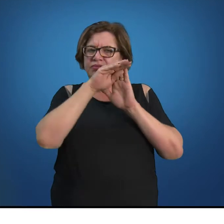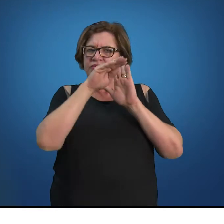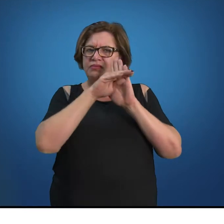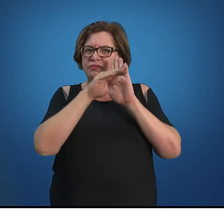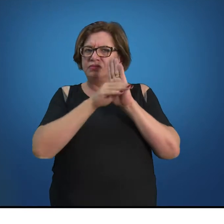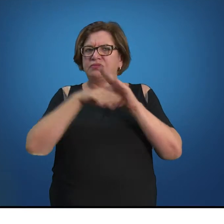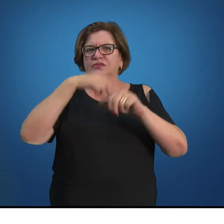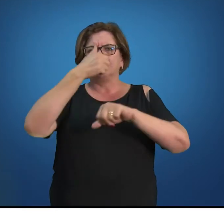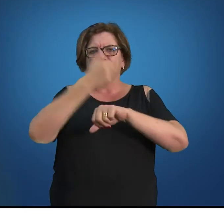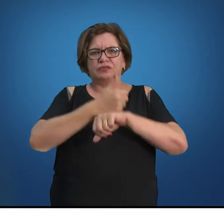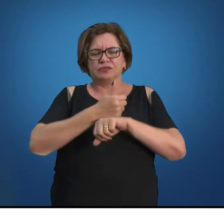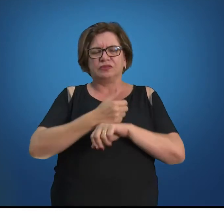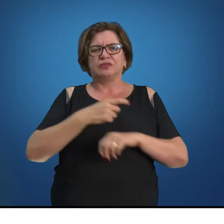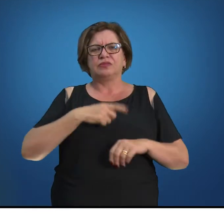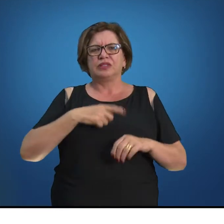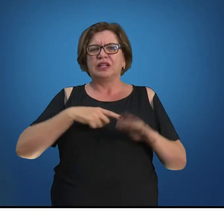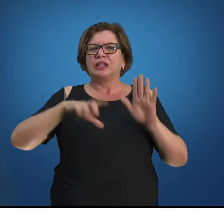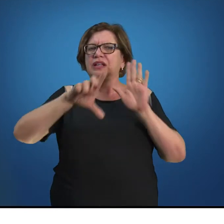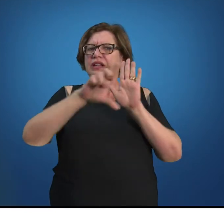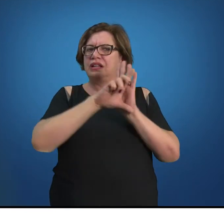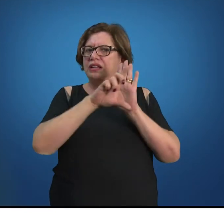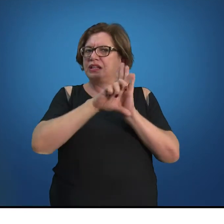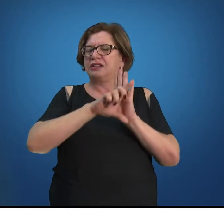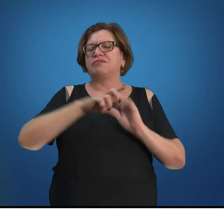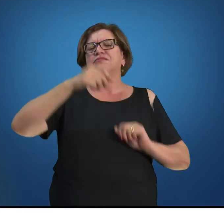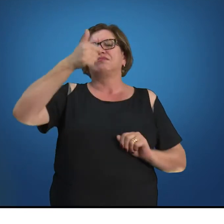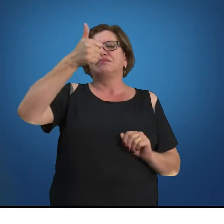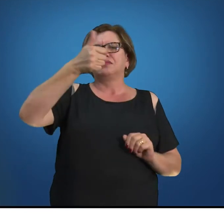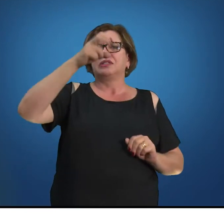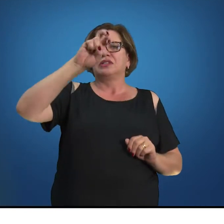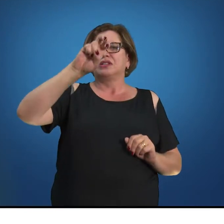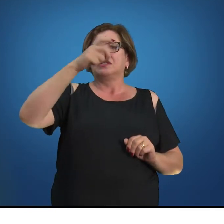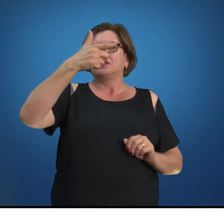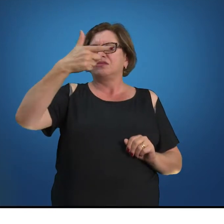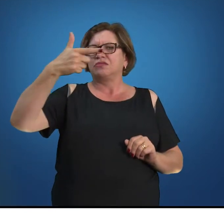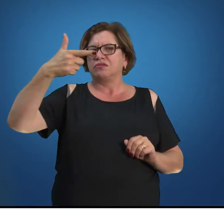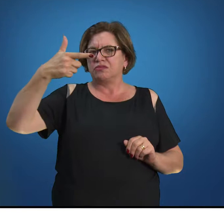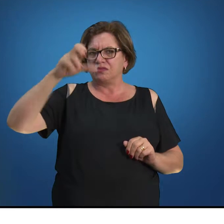diretor. A Lei Estadual 15.229 também